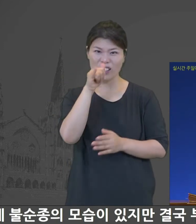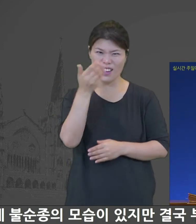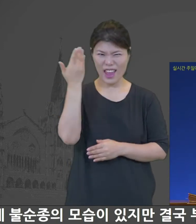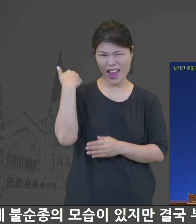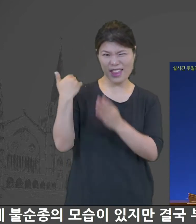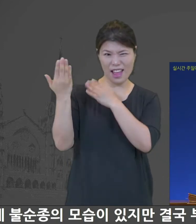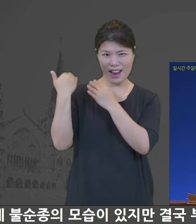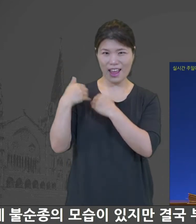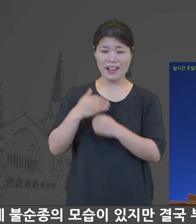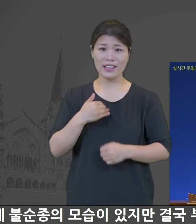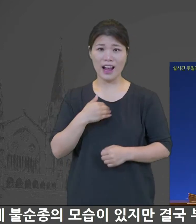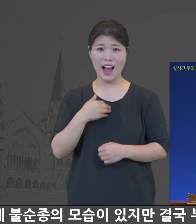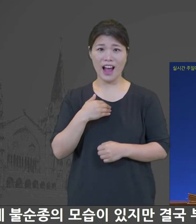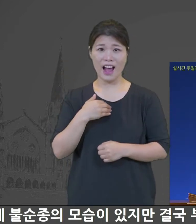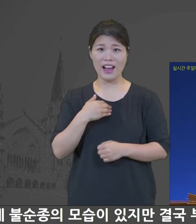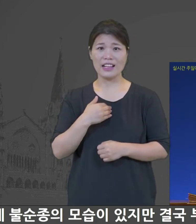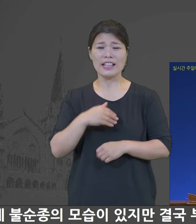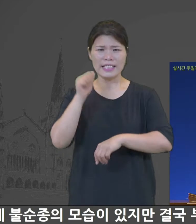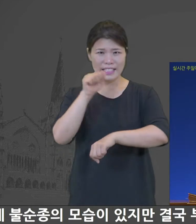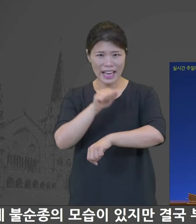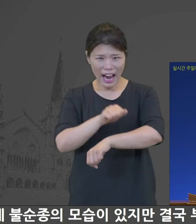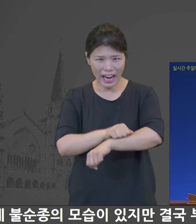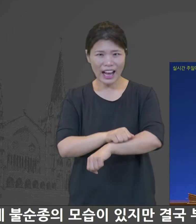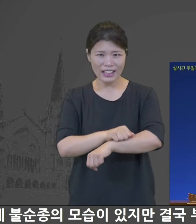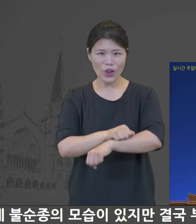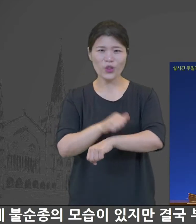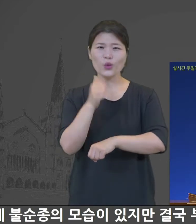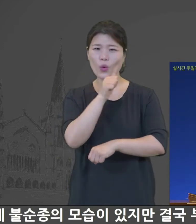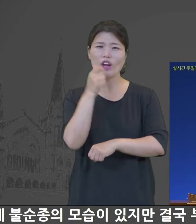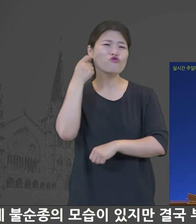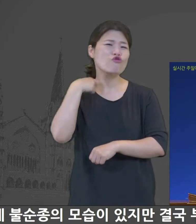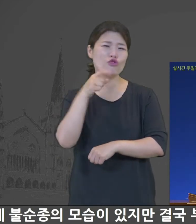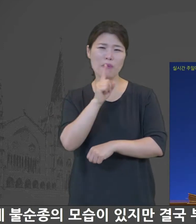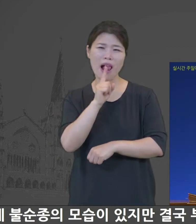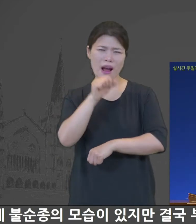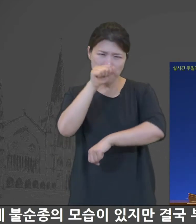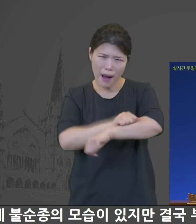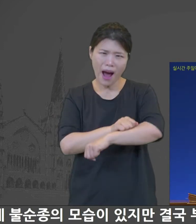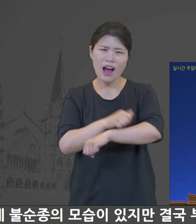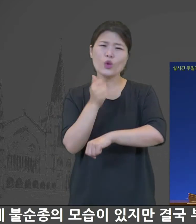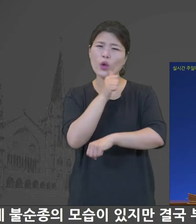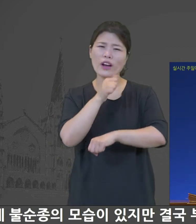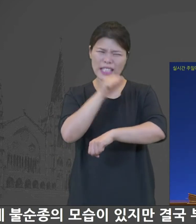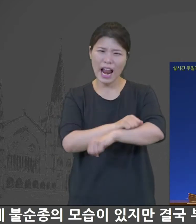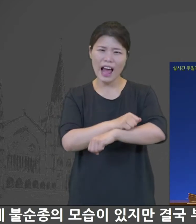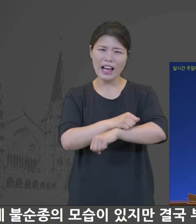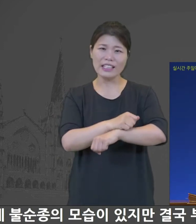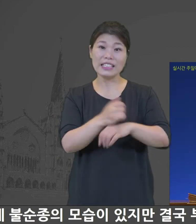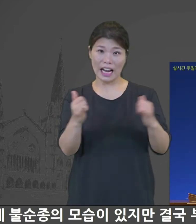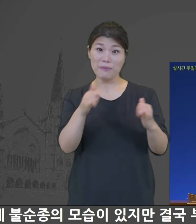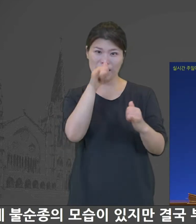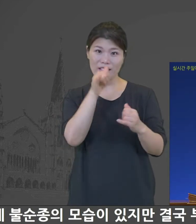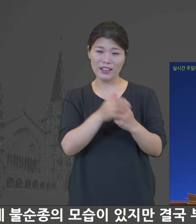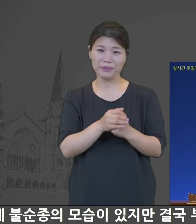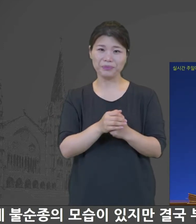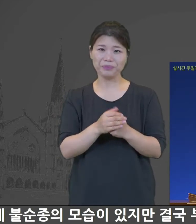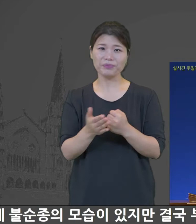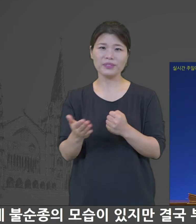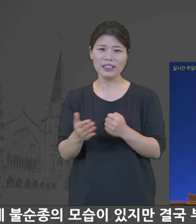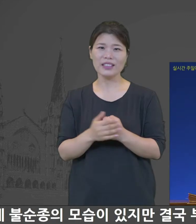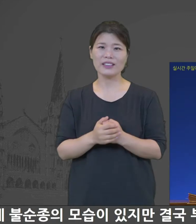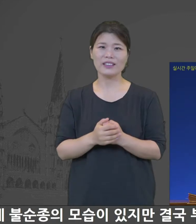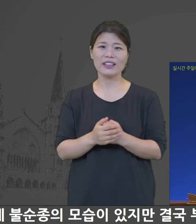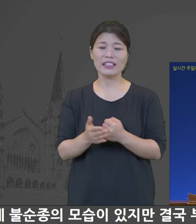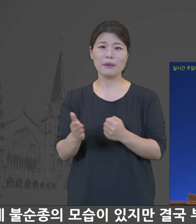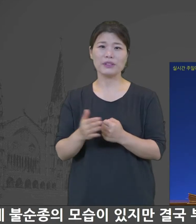전하는 말씀 강의를 늘 잘 통역해 주시던 분이 있었습니다. 워낙 실력이 좋아서 다른 분 이 말씀도 잘 통역하리라